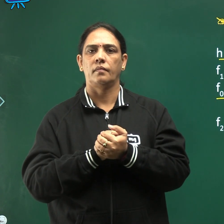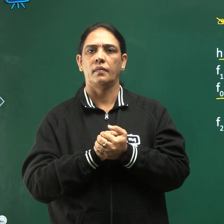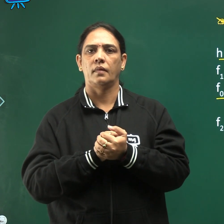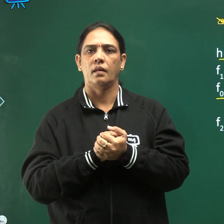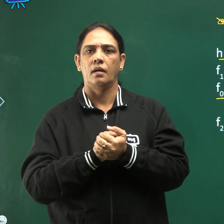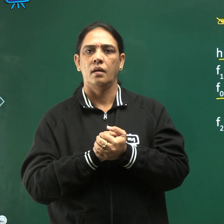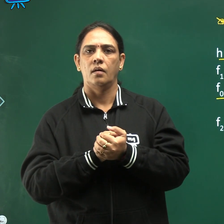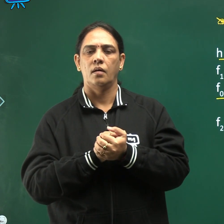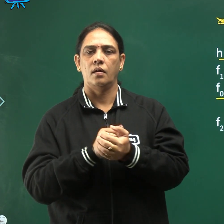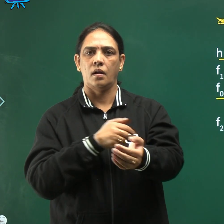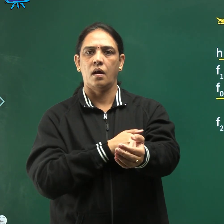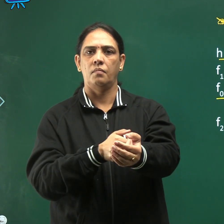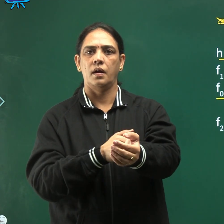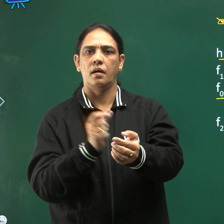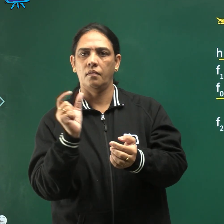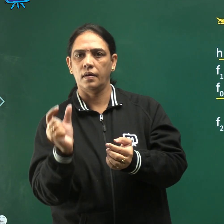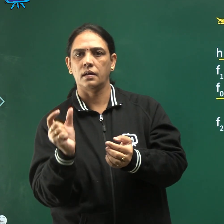बहुलक वर्ग से